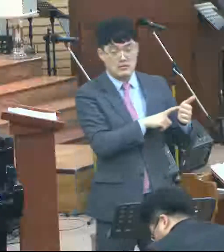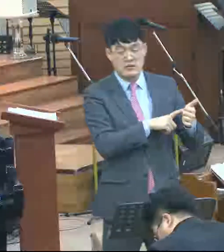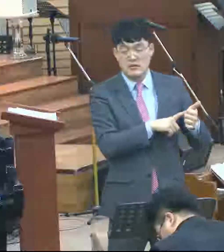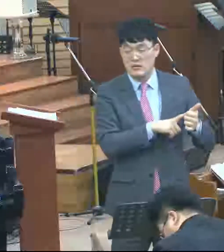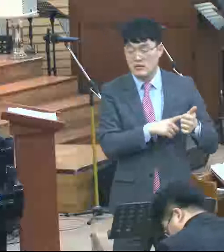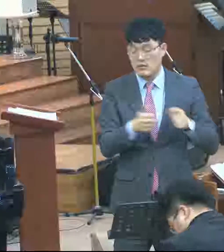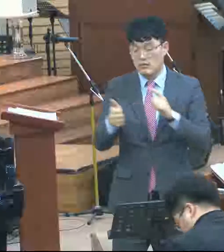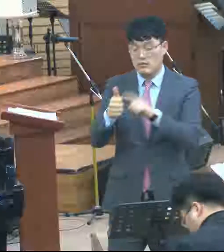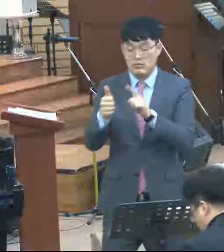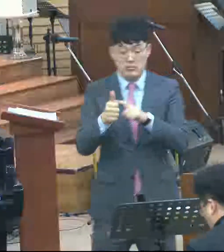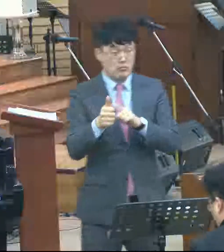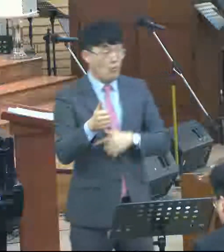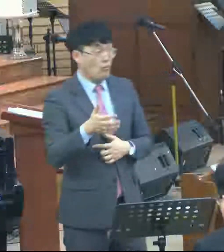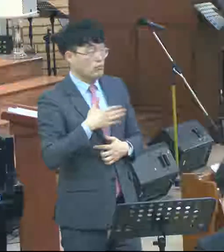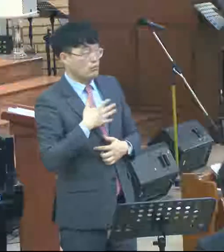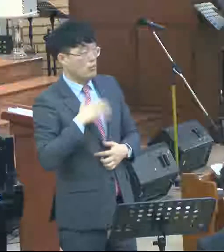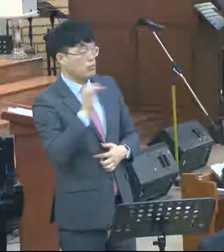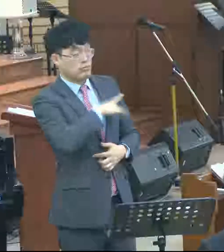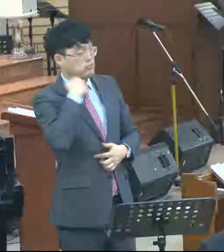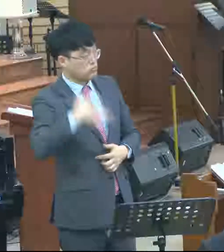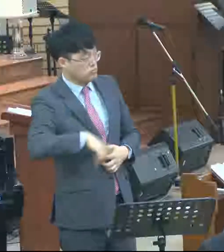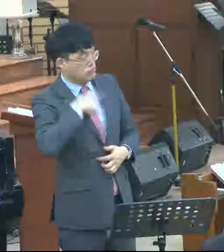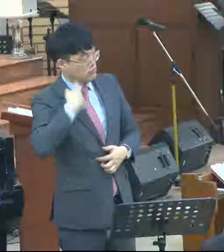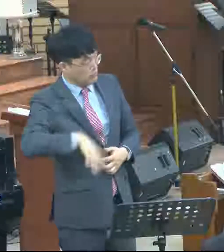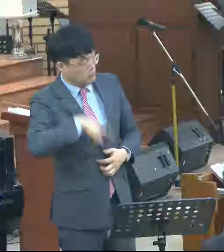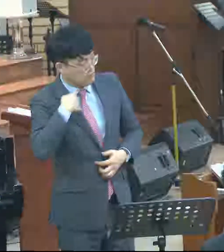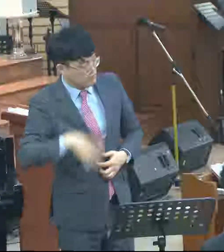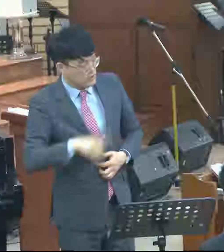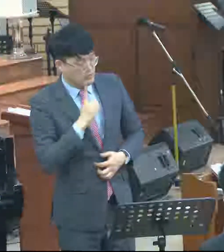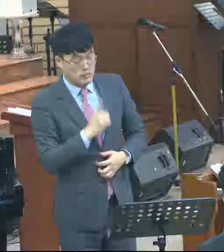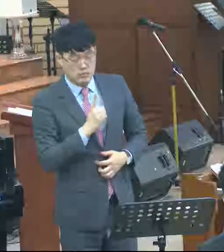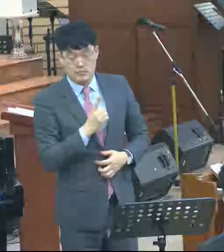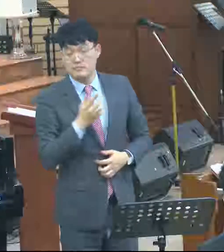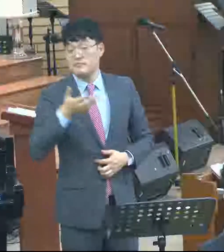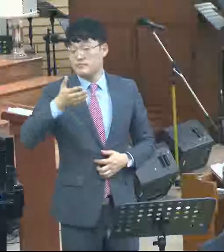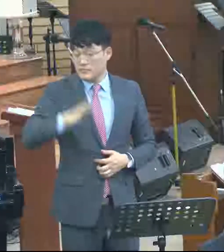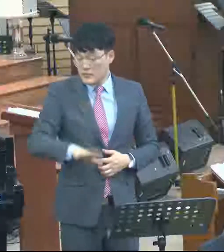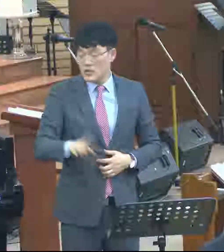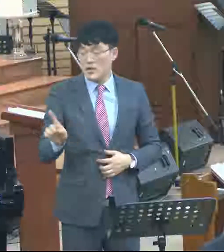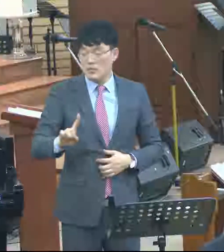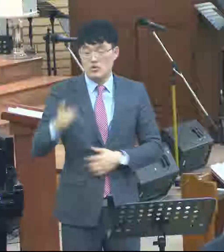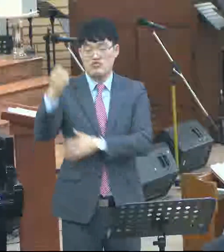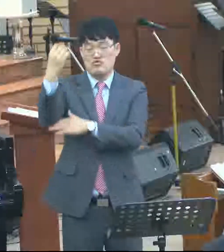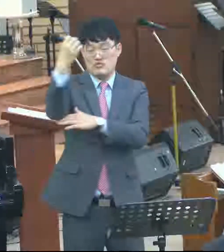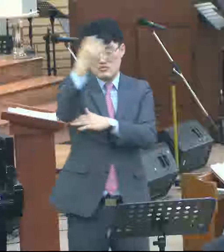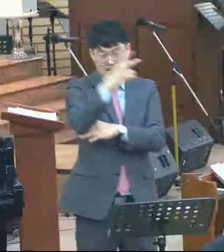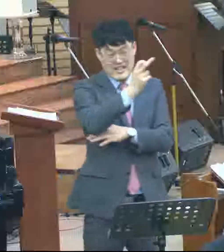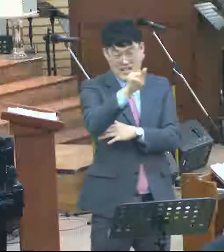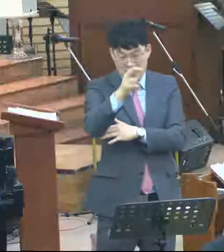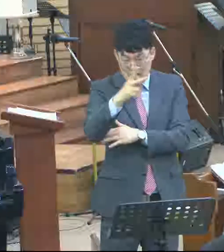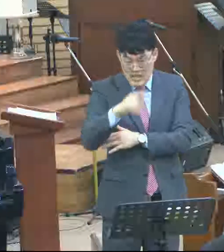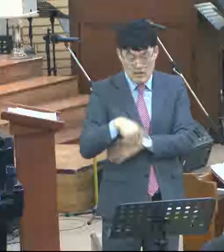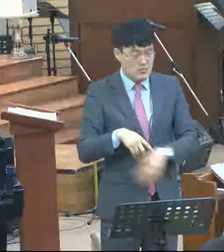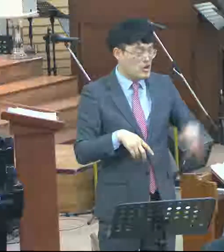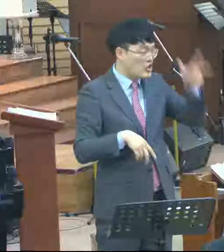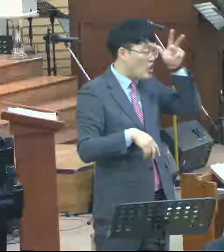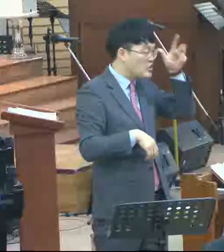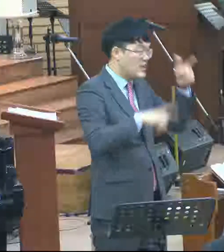미첼은 내가 그런 말을 한 적이 없다, 그렇게 얘기를 했어요. 그런데 막 언론에서 경찰에 대한 존중 정신이 너무